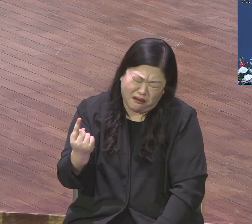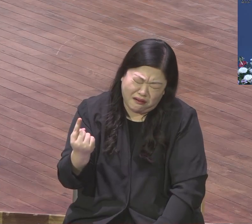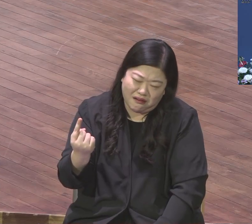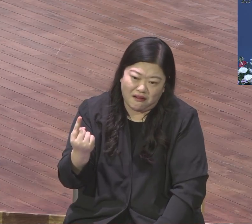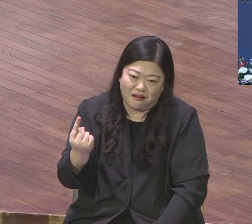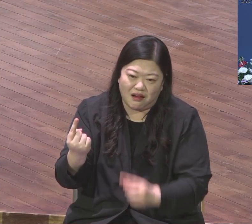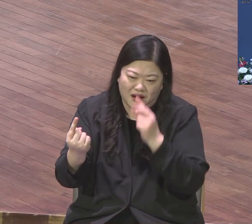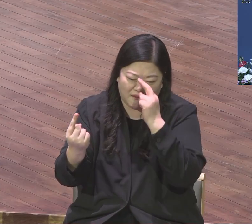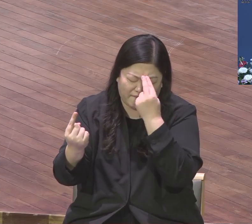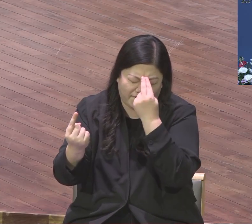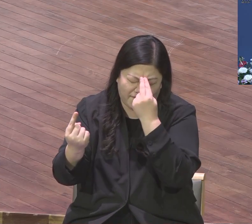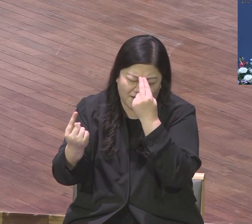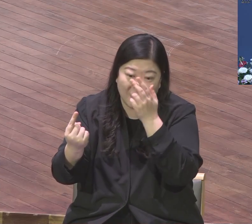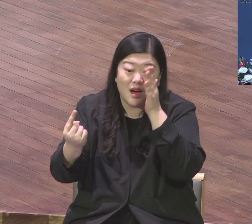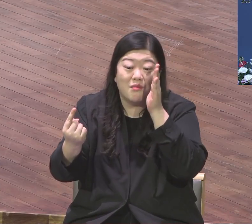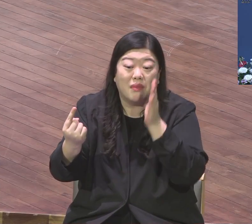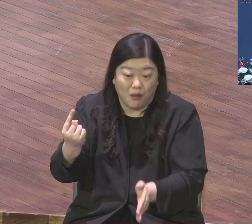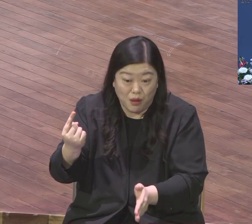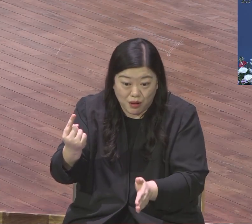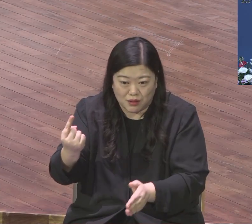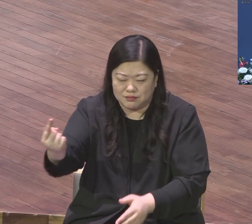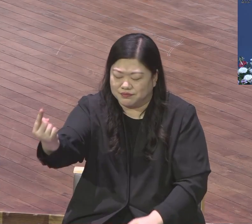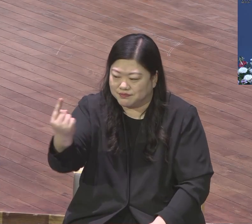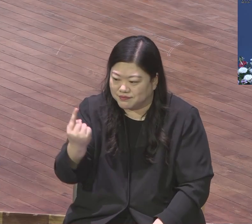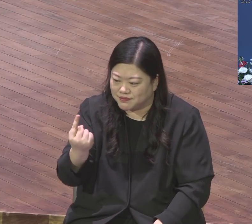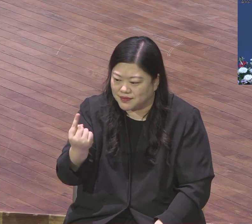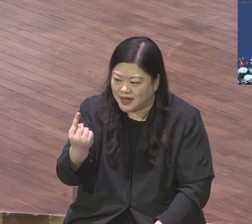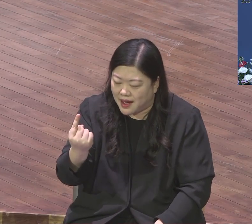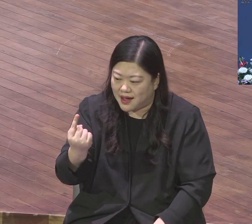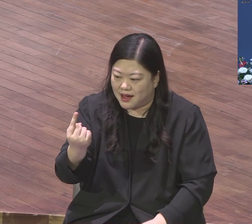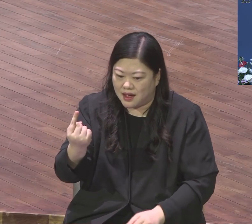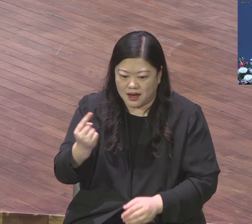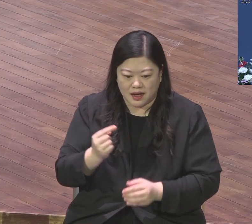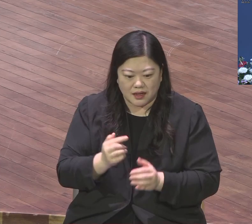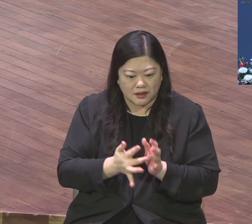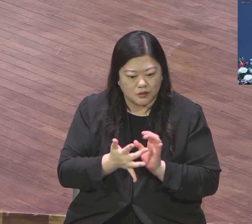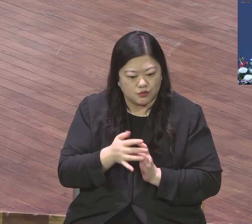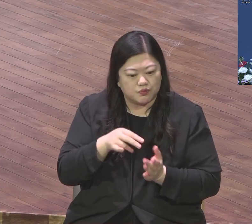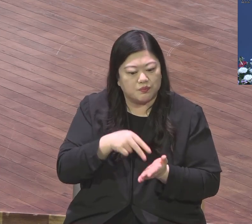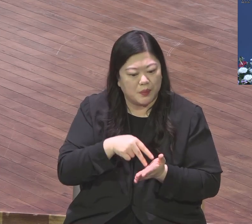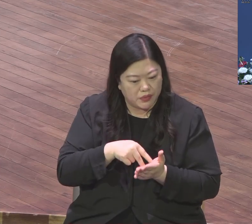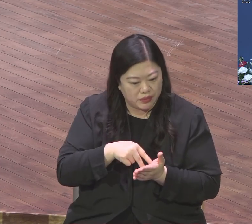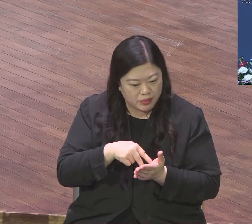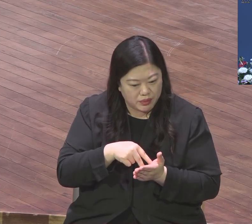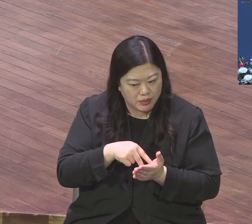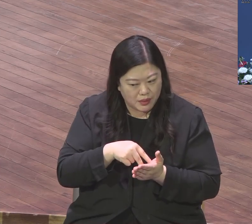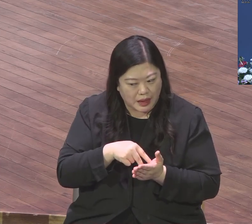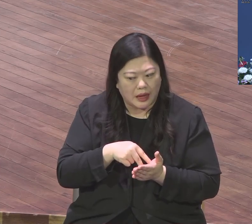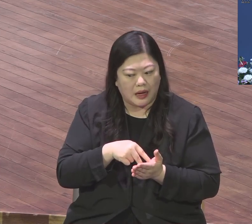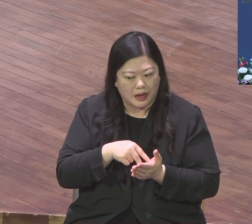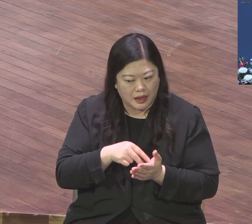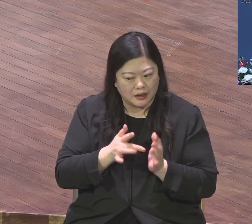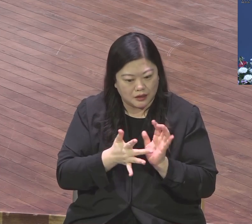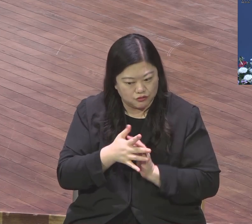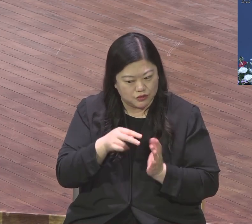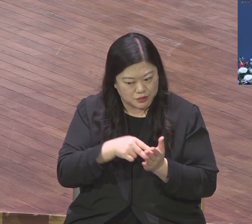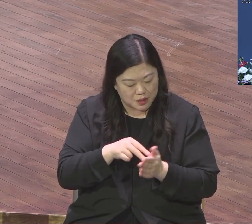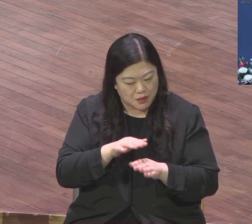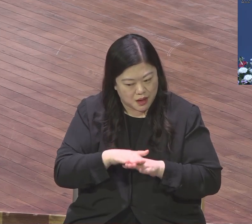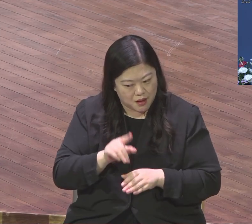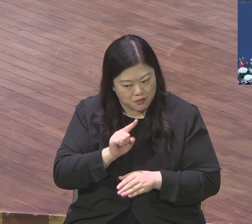때에 우리의 마음은 그리스도 예수의 마음을 품는 것입니다. 가정에서부터 시작해서